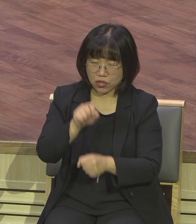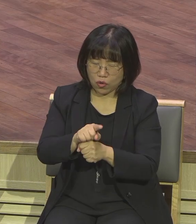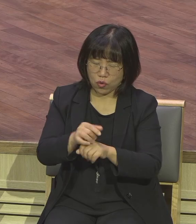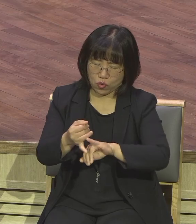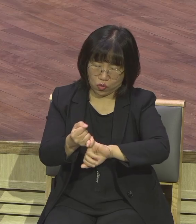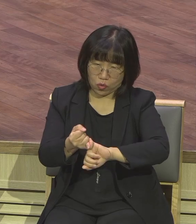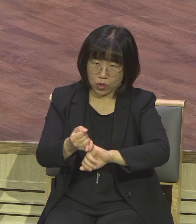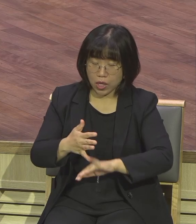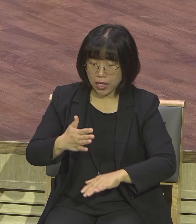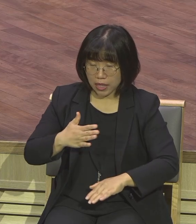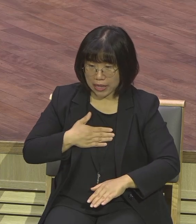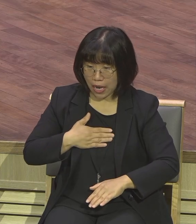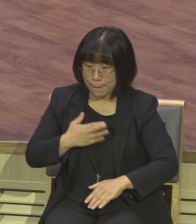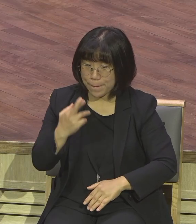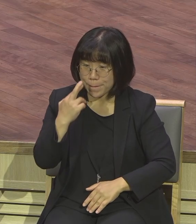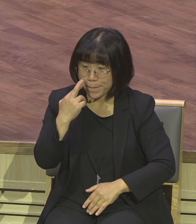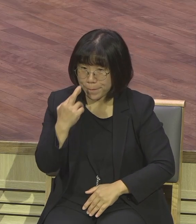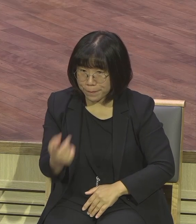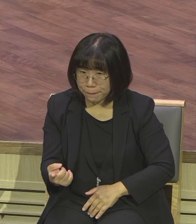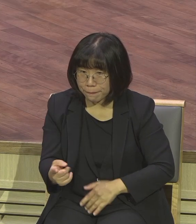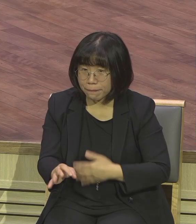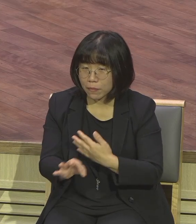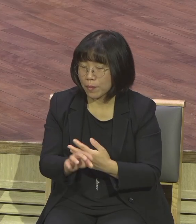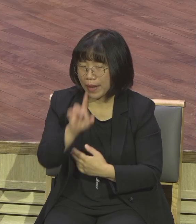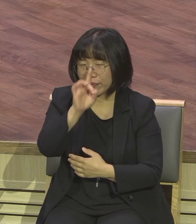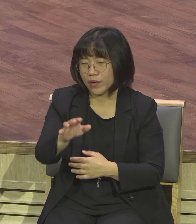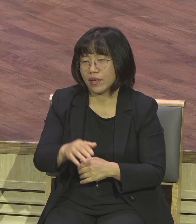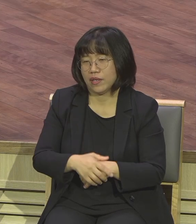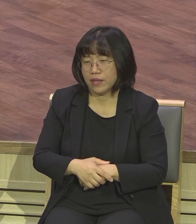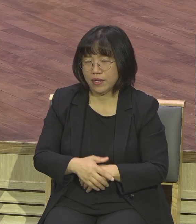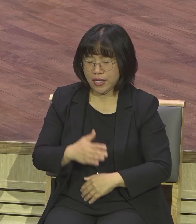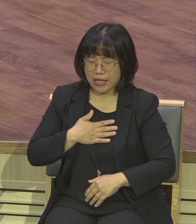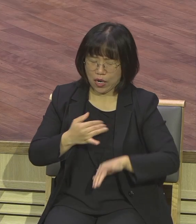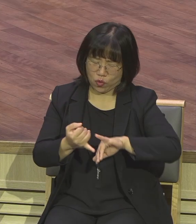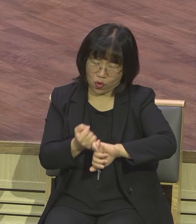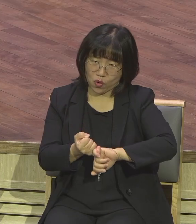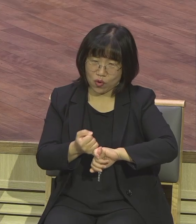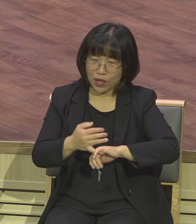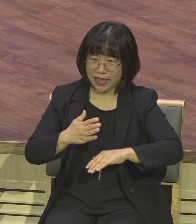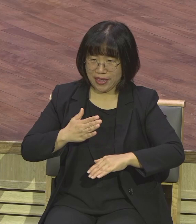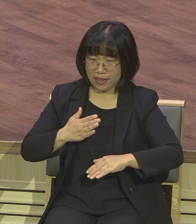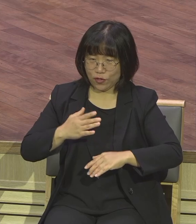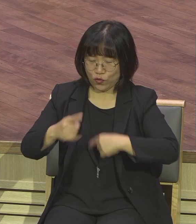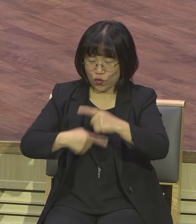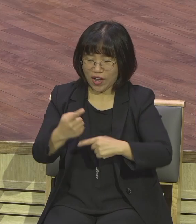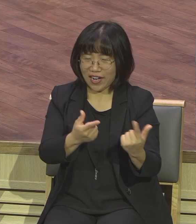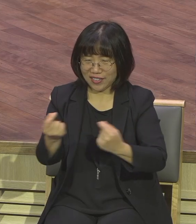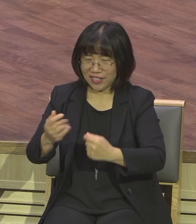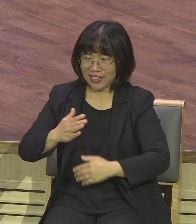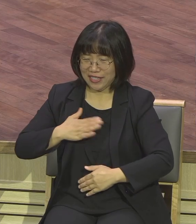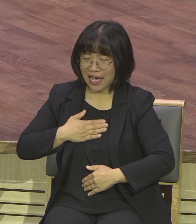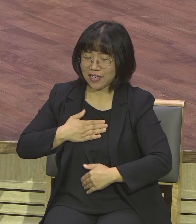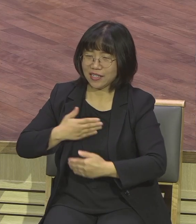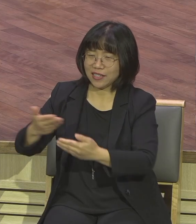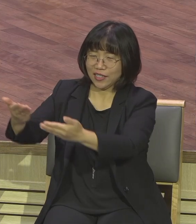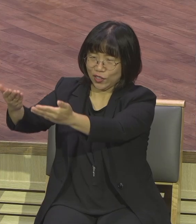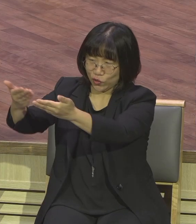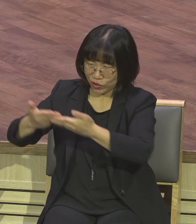여원교회. 꼭 필요한 존재다. 다시 한번 해봅시다. 나를 향한